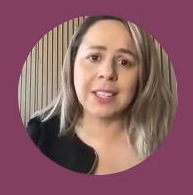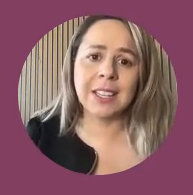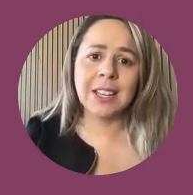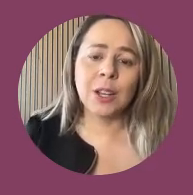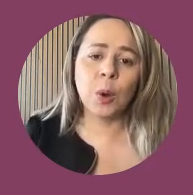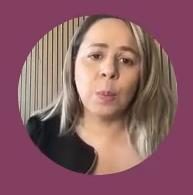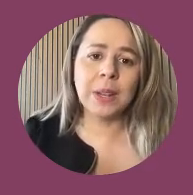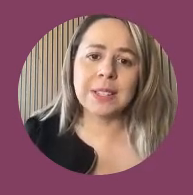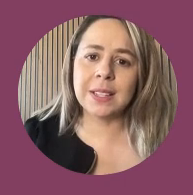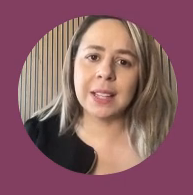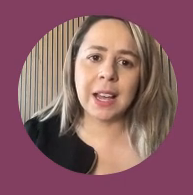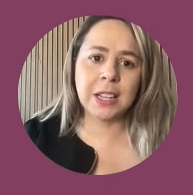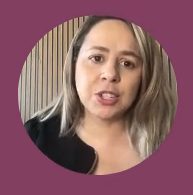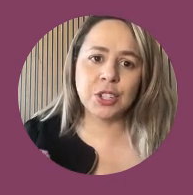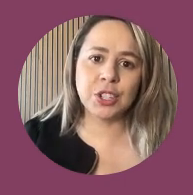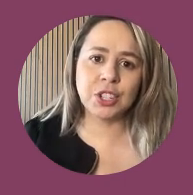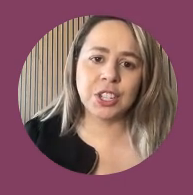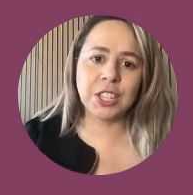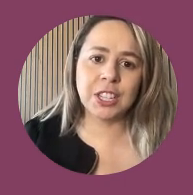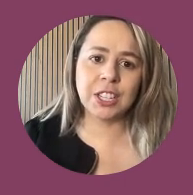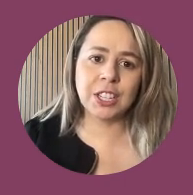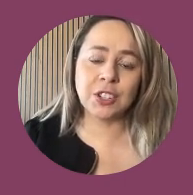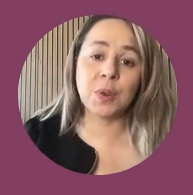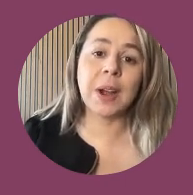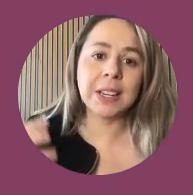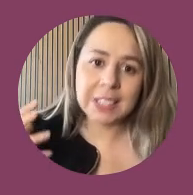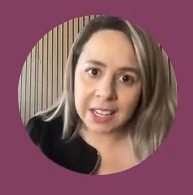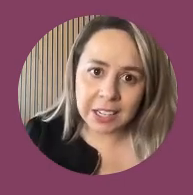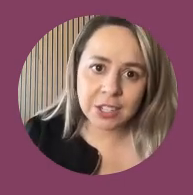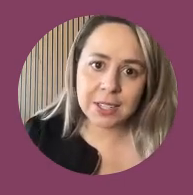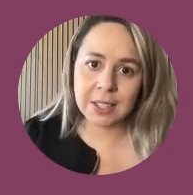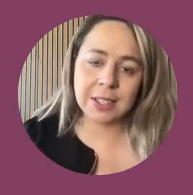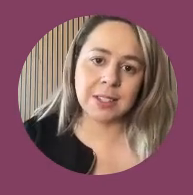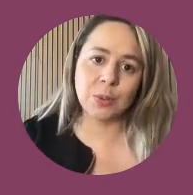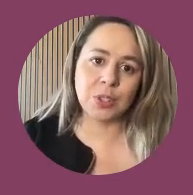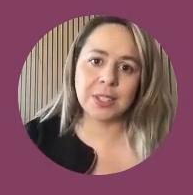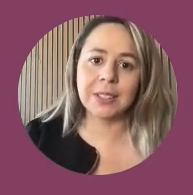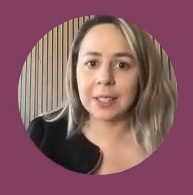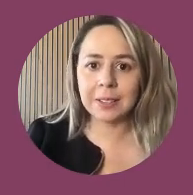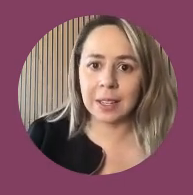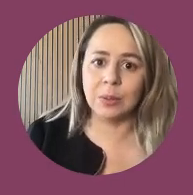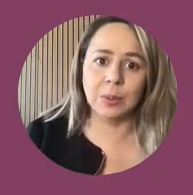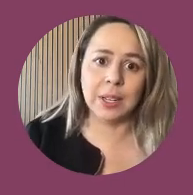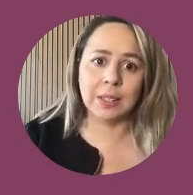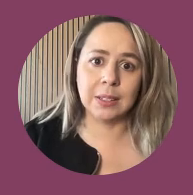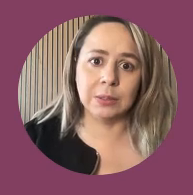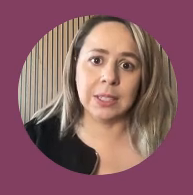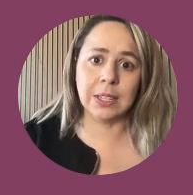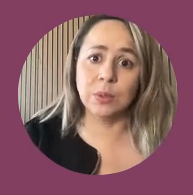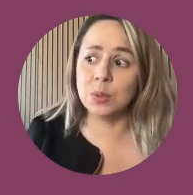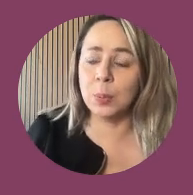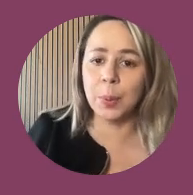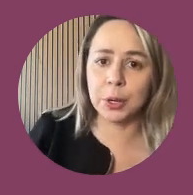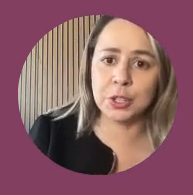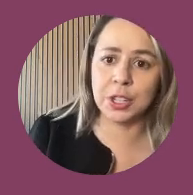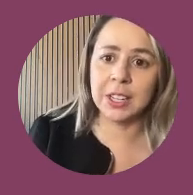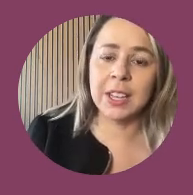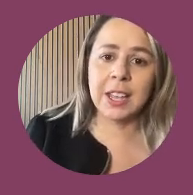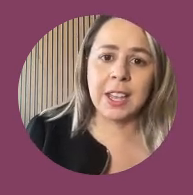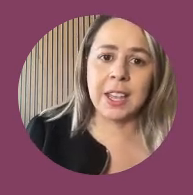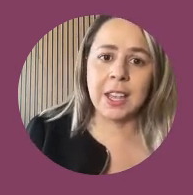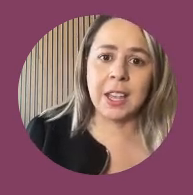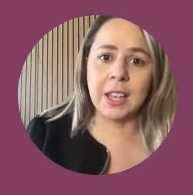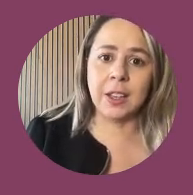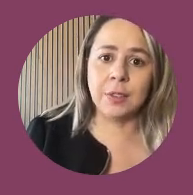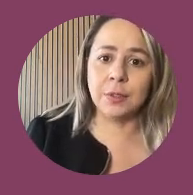olha que complexidade de qualidade que essa criança autista está tendo, né? Então, está tendo suporte